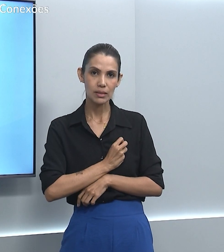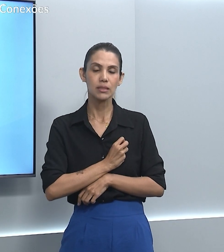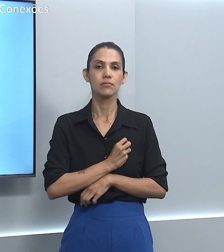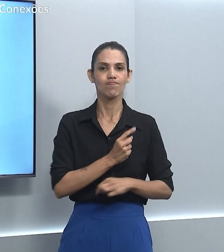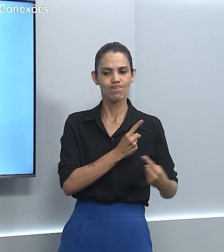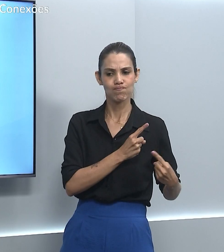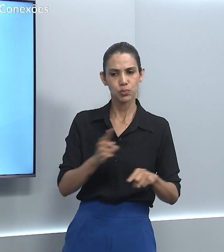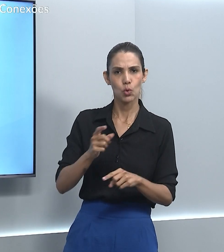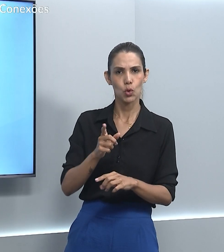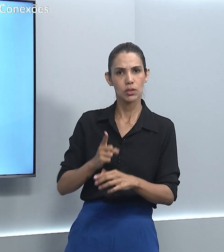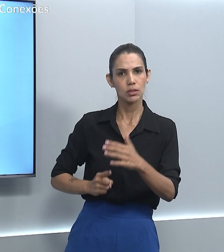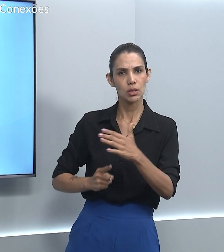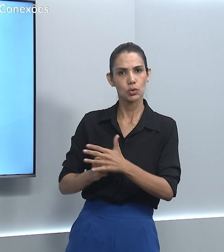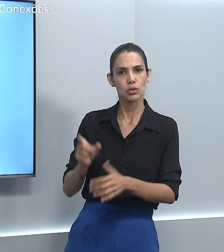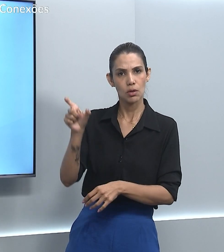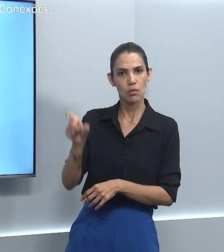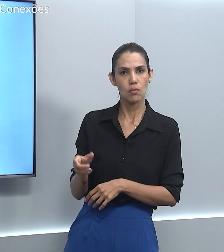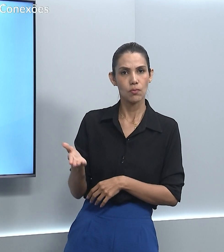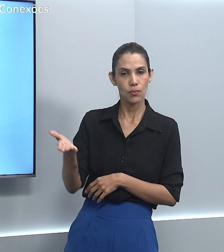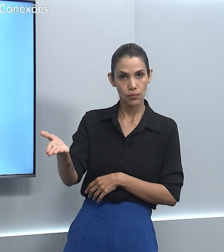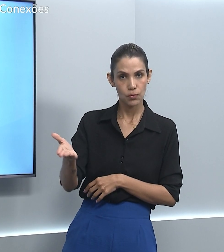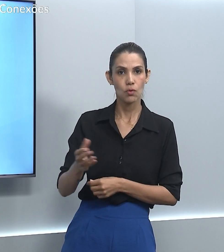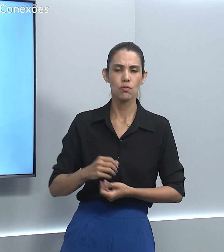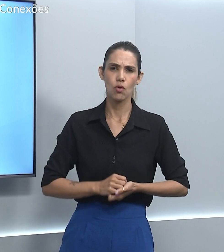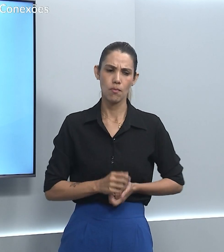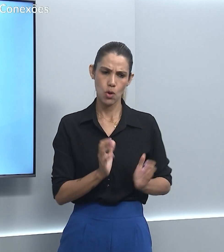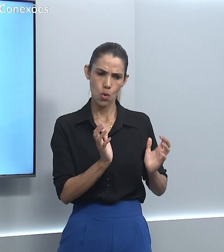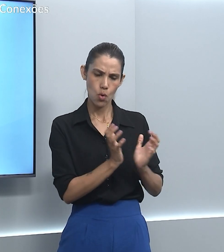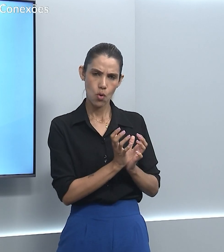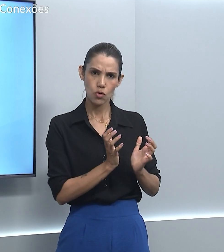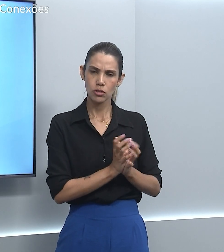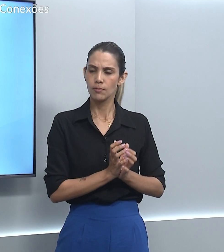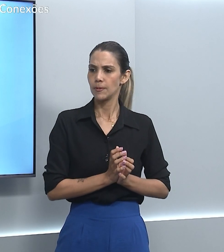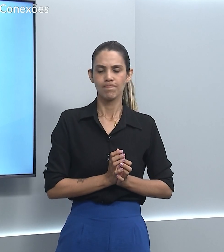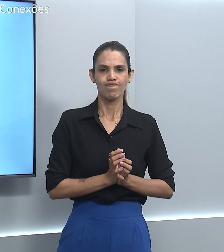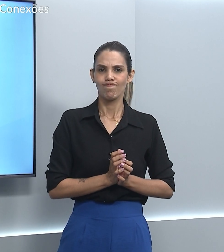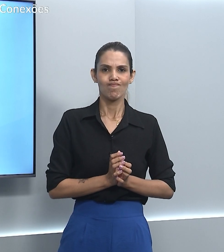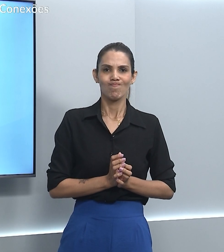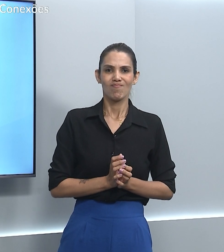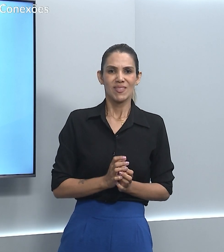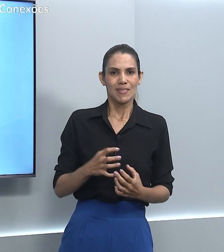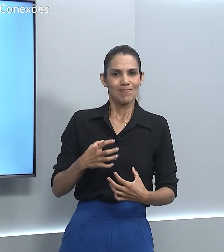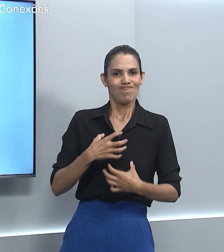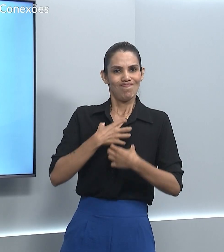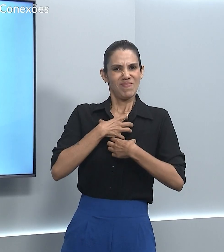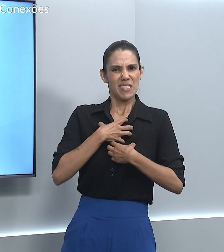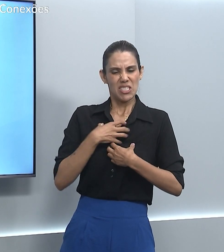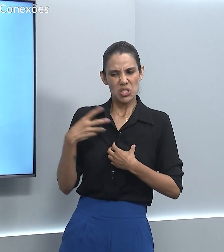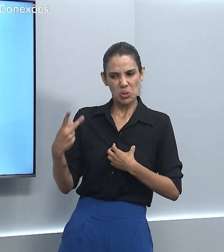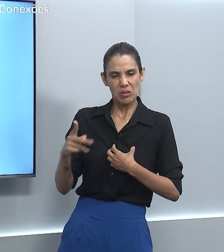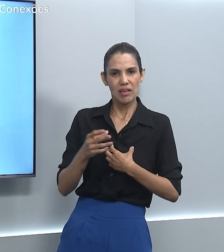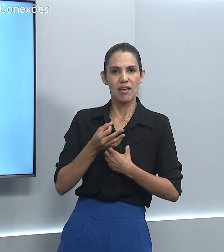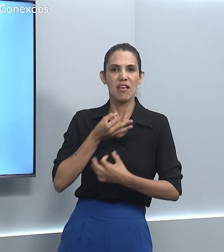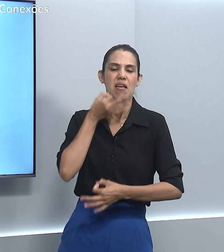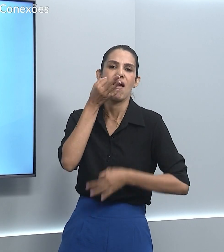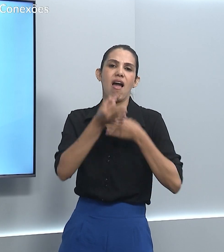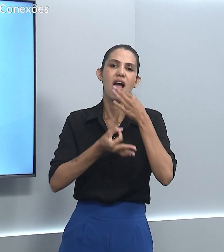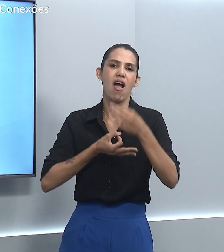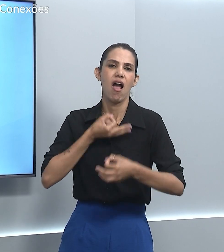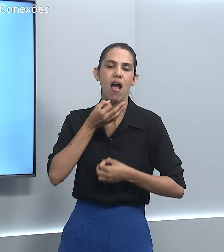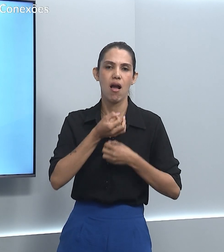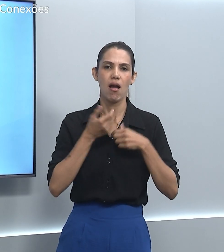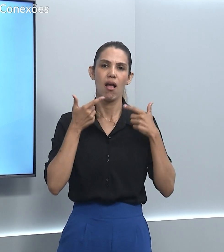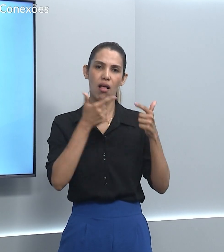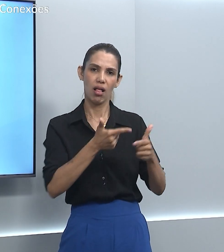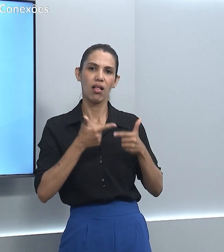parlamentar. Essa ação foi motivada pelo que eles consideraram um discurso de maneira irônica e ofensiva